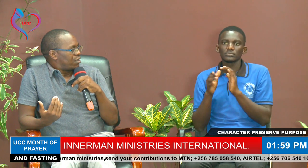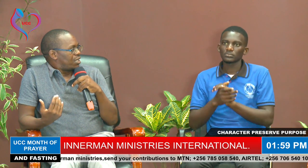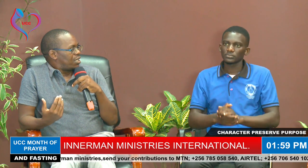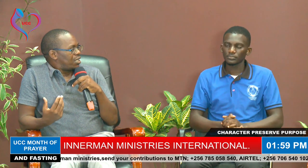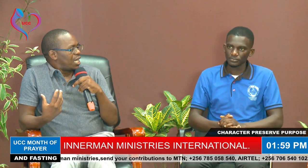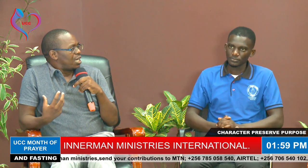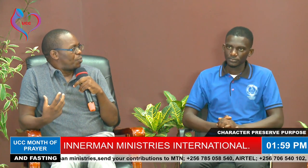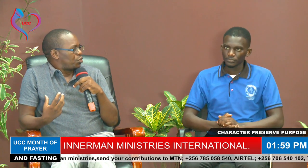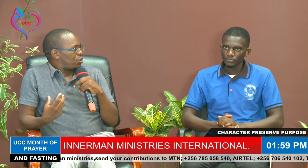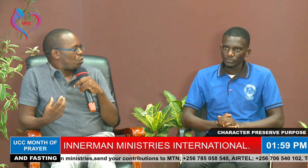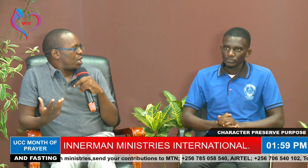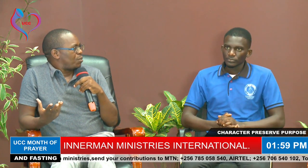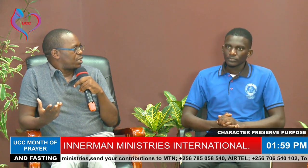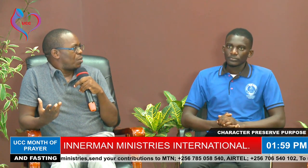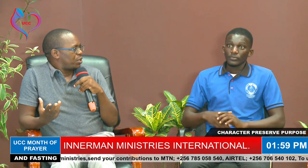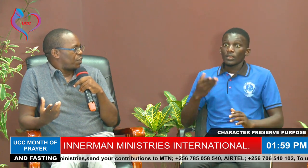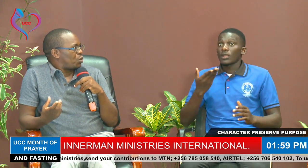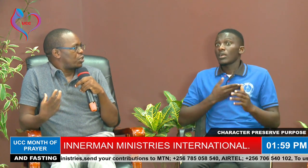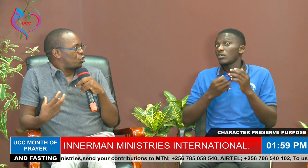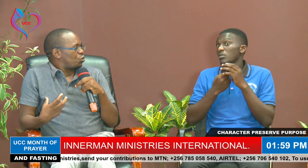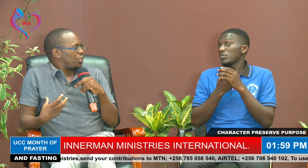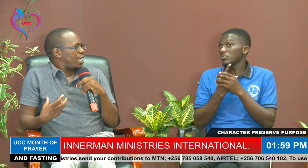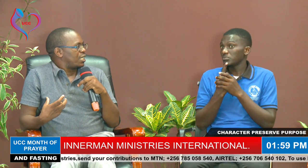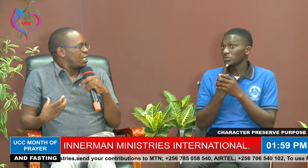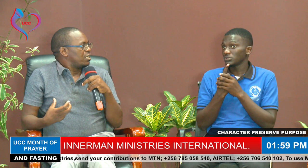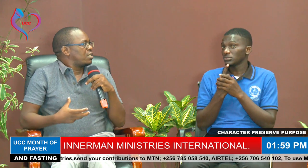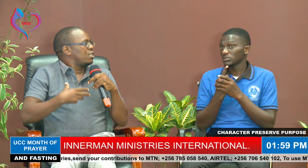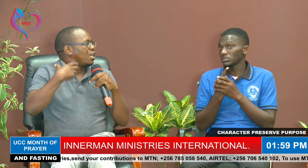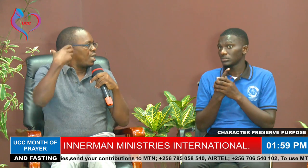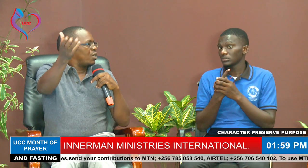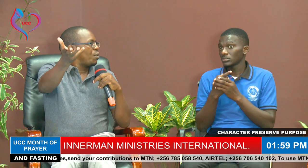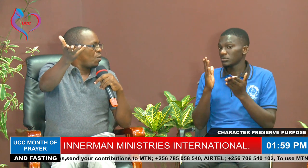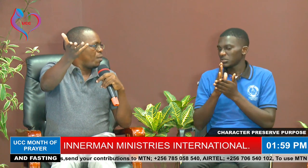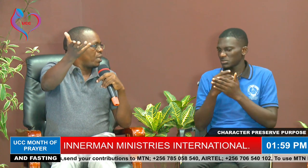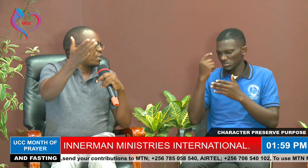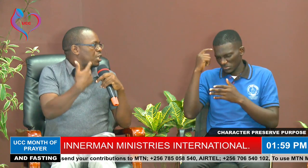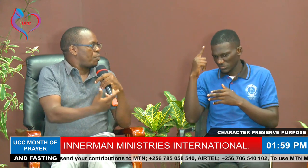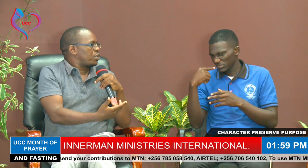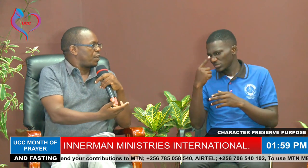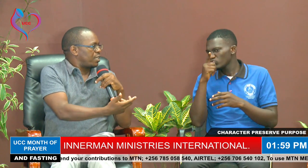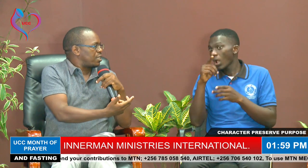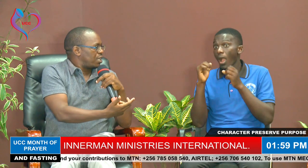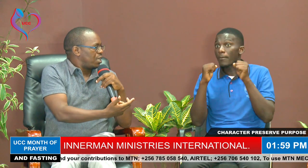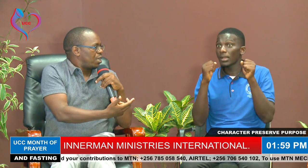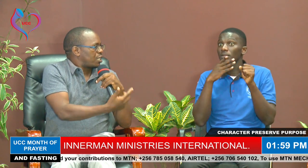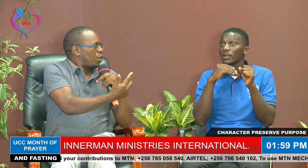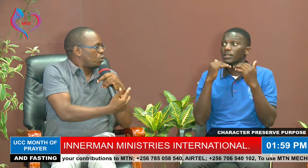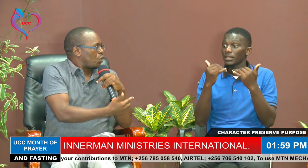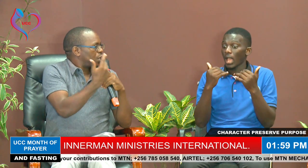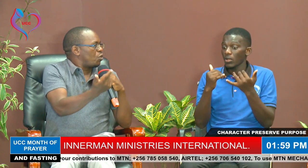kweka mwana he had an opportunity okwagala mukuchala Potifa because ekiroto kyali nti agenda kubera waamanyi kati mukuchala Potifa yaze ate walota ngo agenda